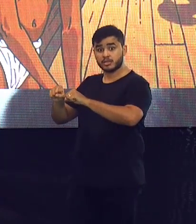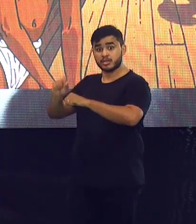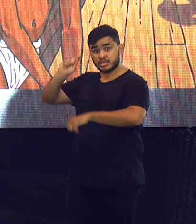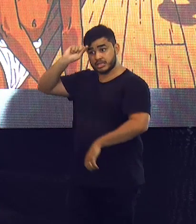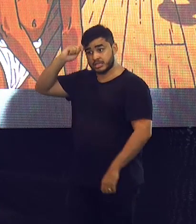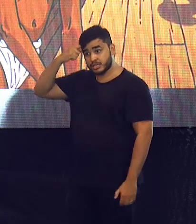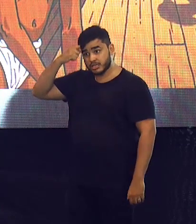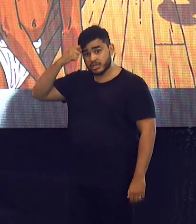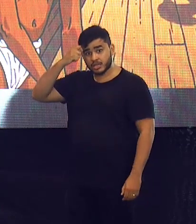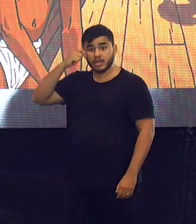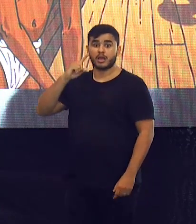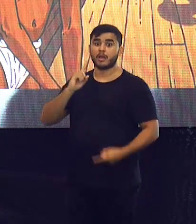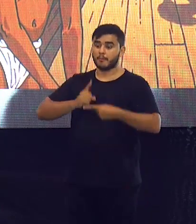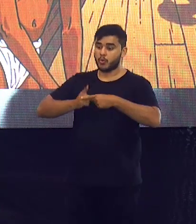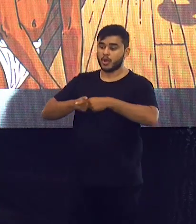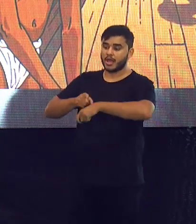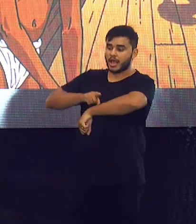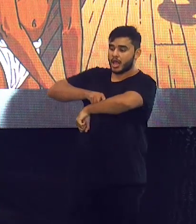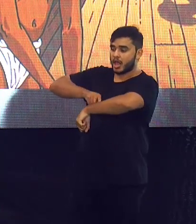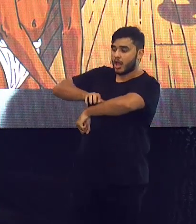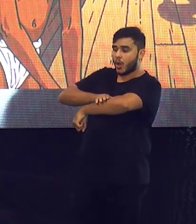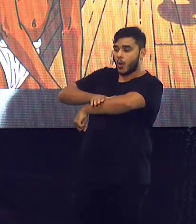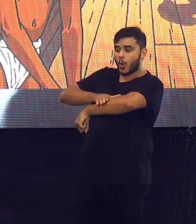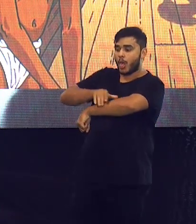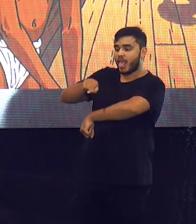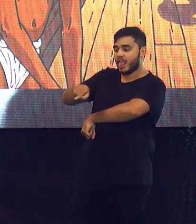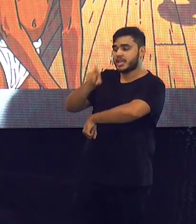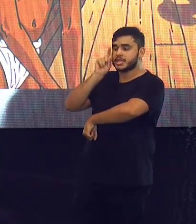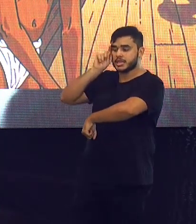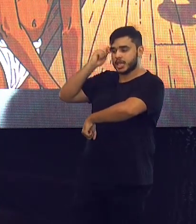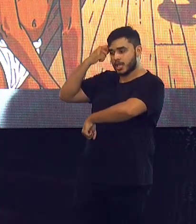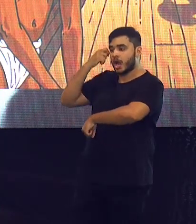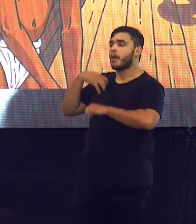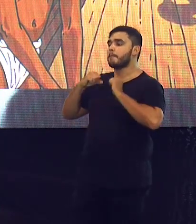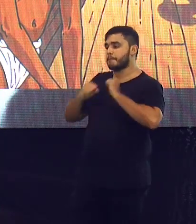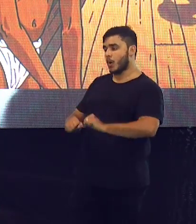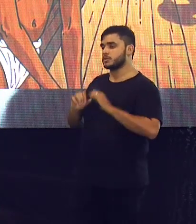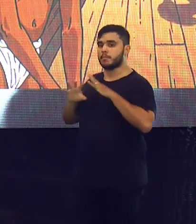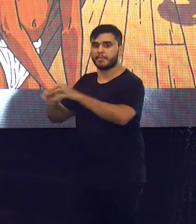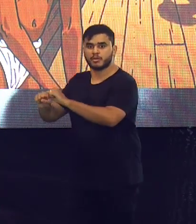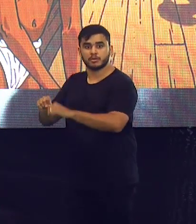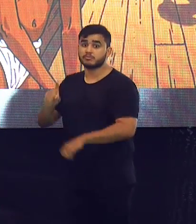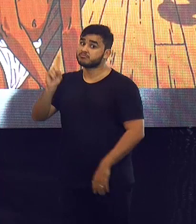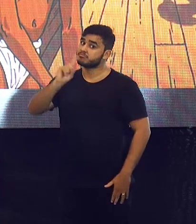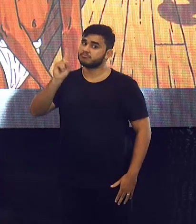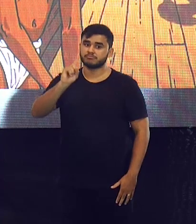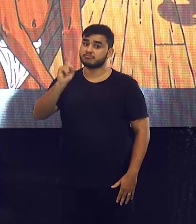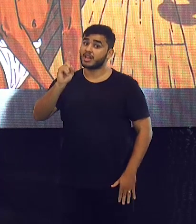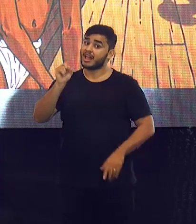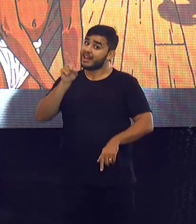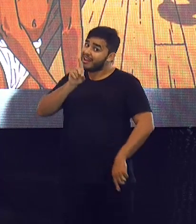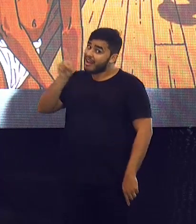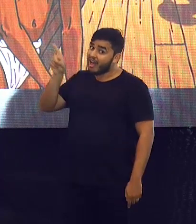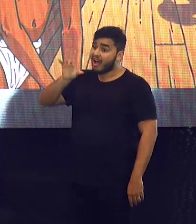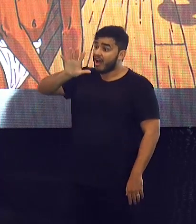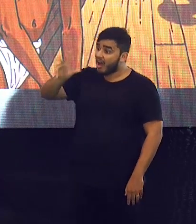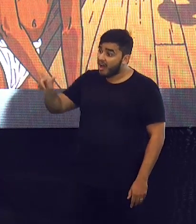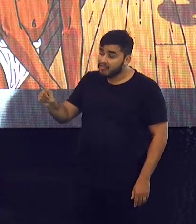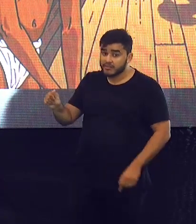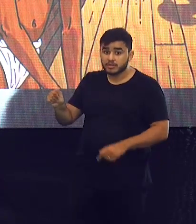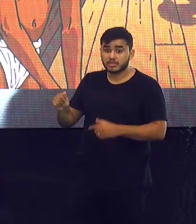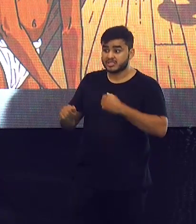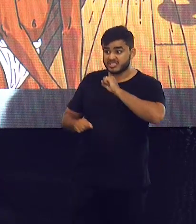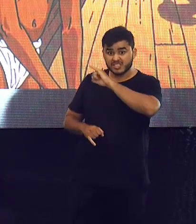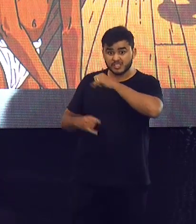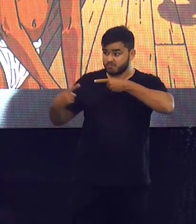escravizava negro, não escravizava pela cor da pele. Escravizava porque era muito comum que, quando você